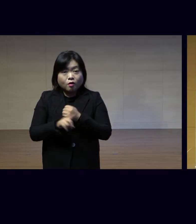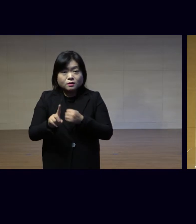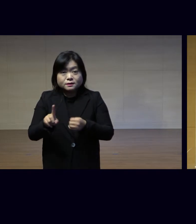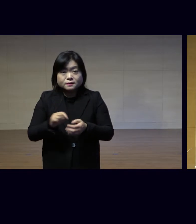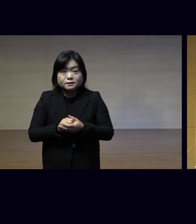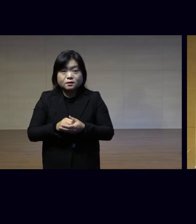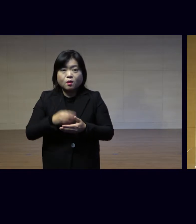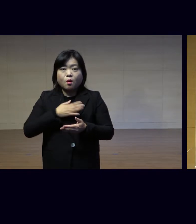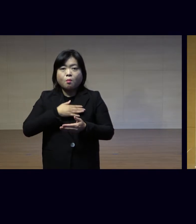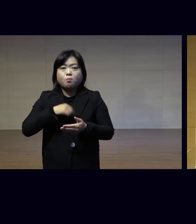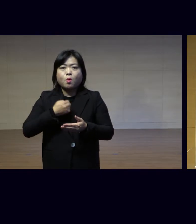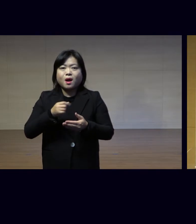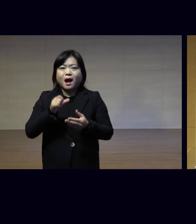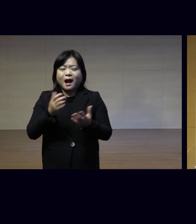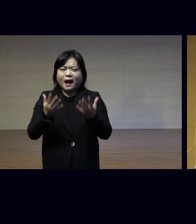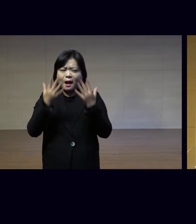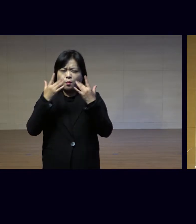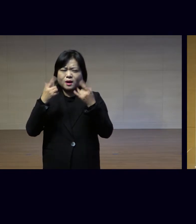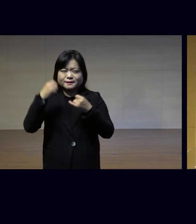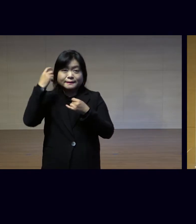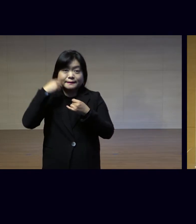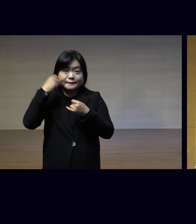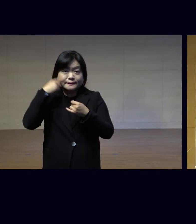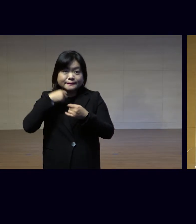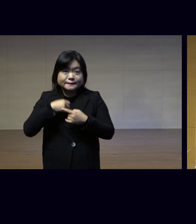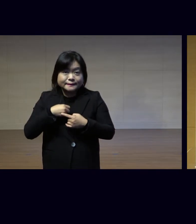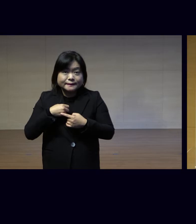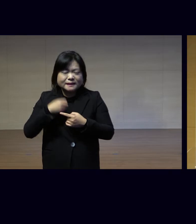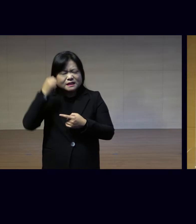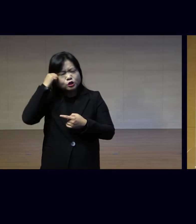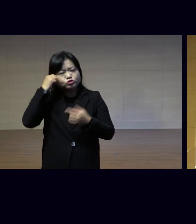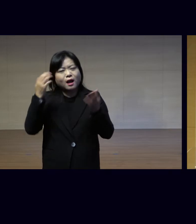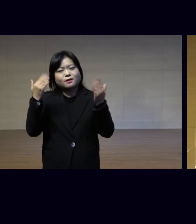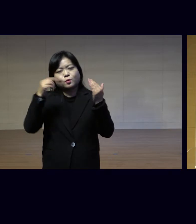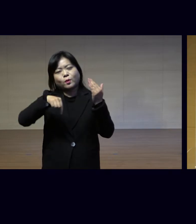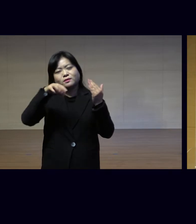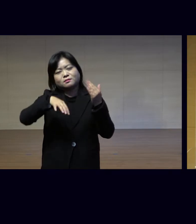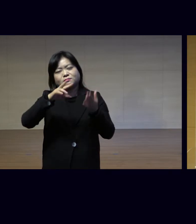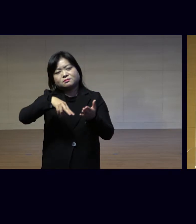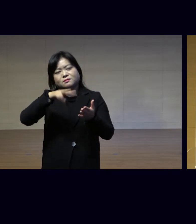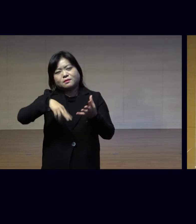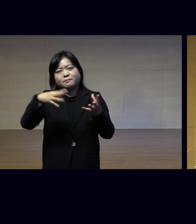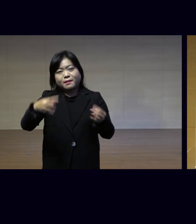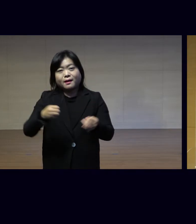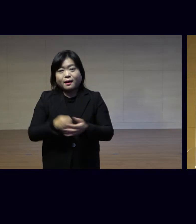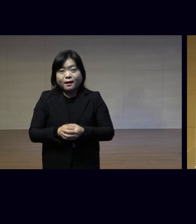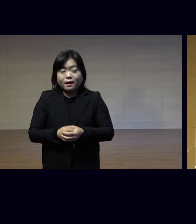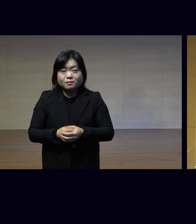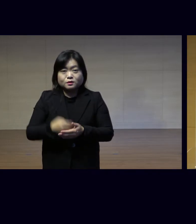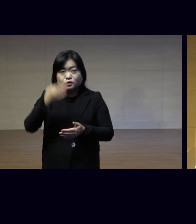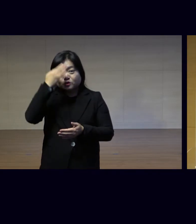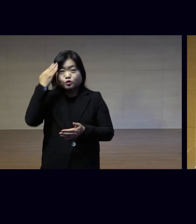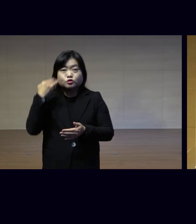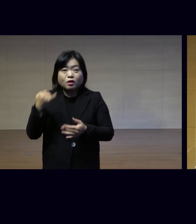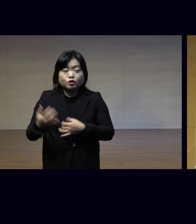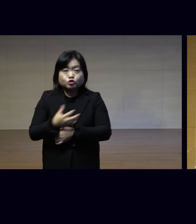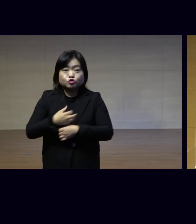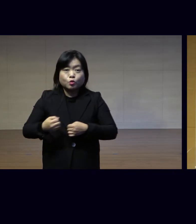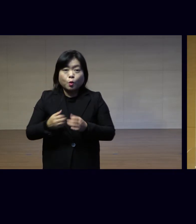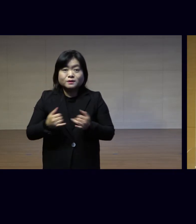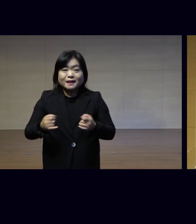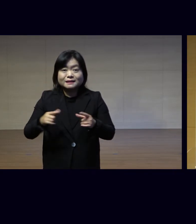본인 스스로는 감옥 같다고 느꼈던 왕돔 기숙학교입니다. 그러니까 오라토리오 수녀 그